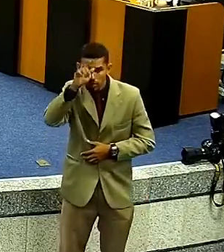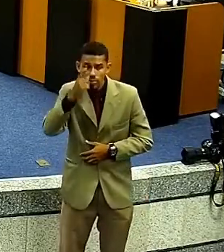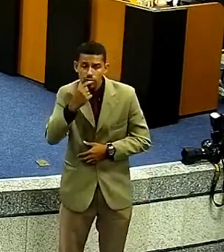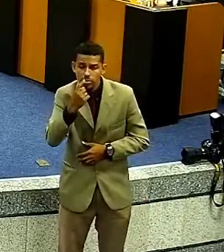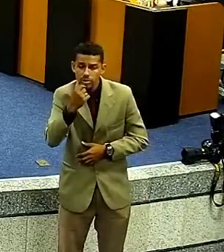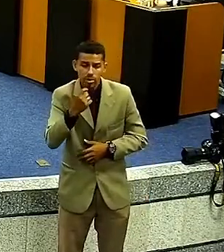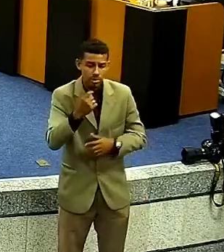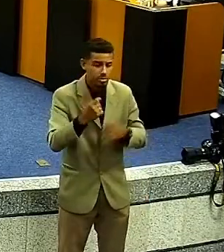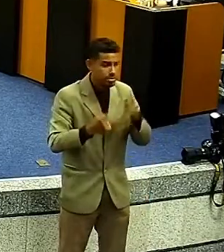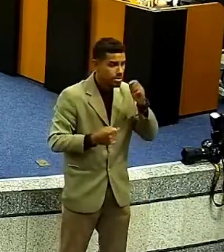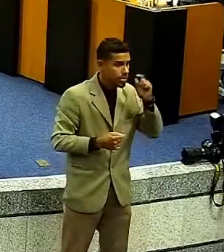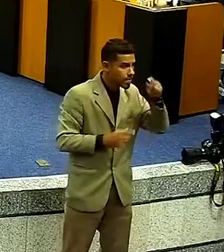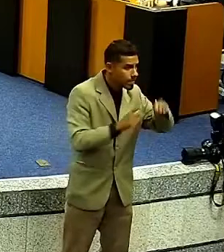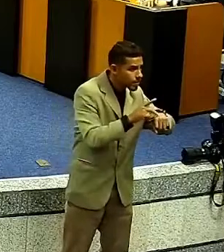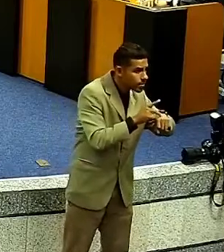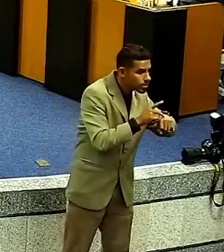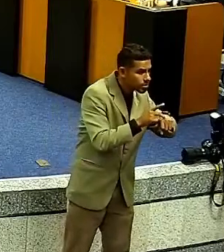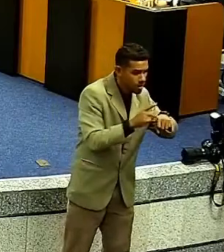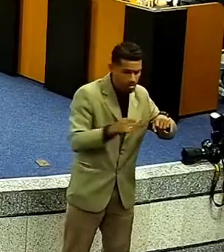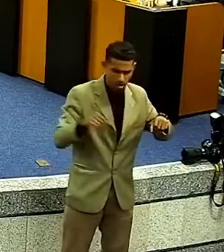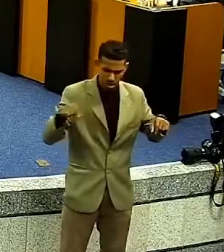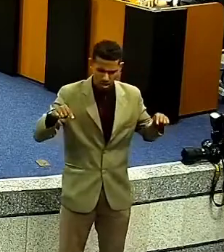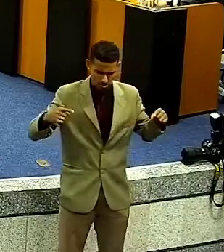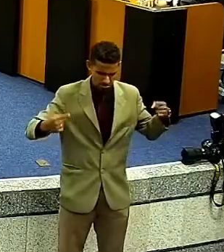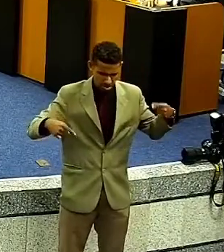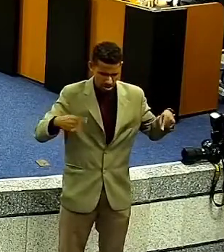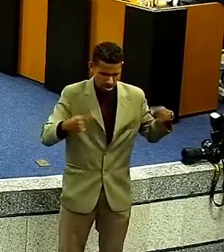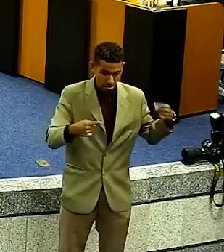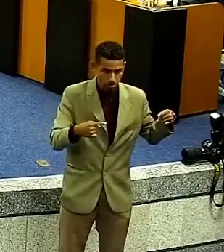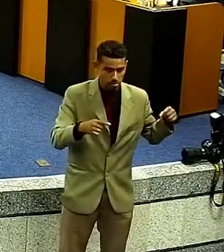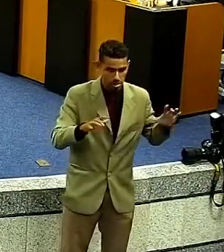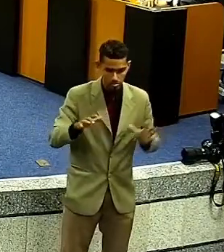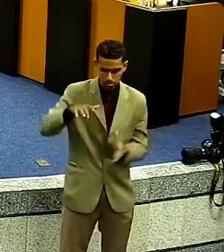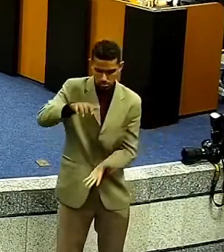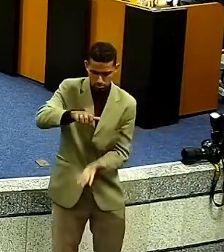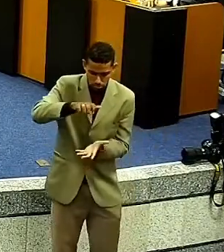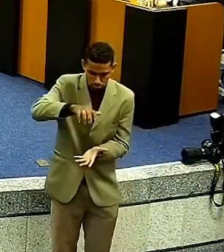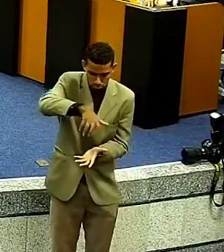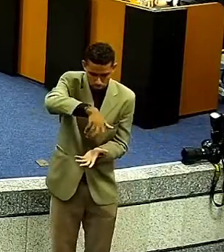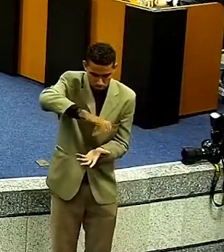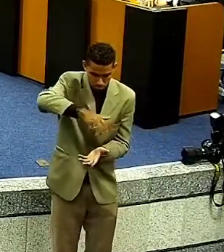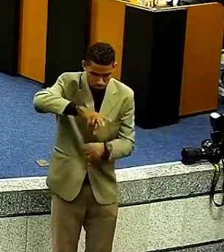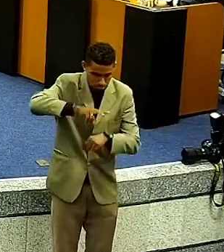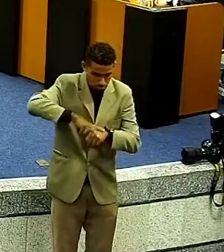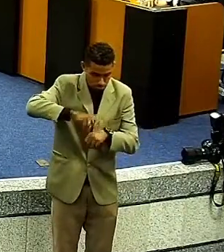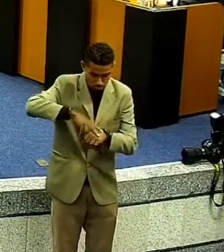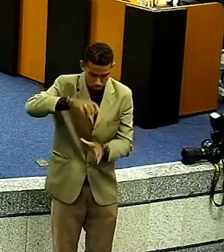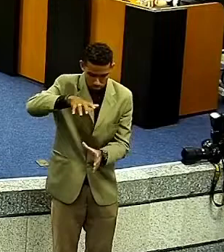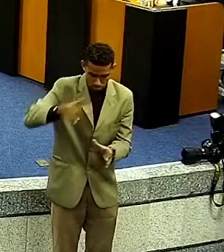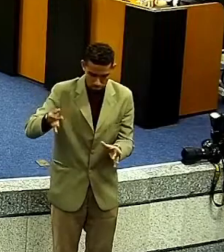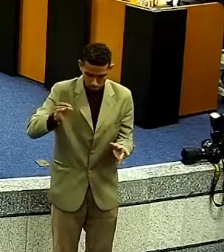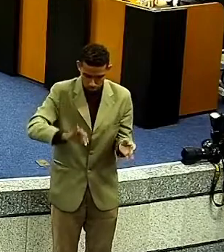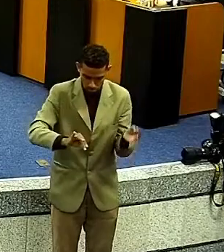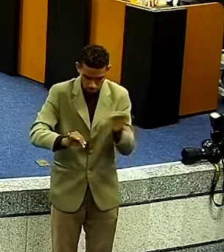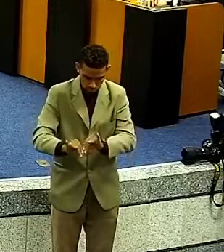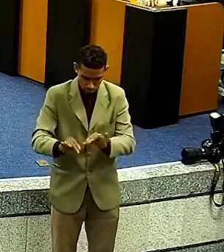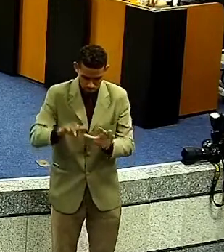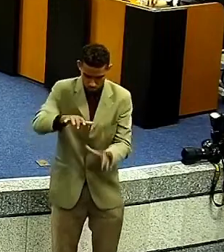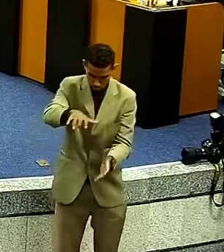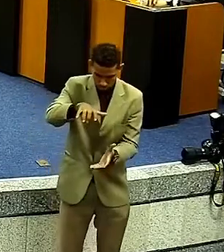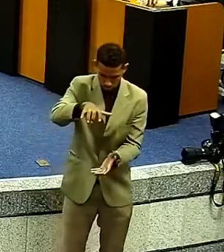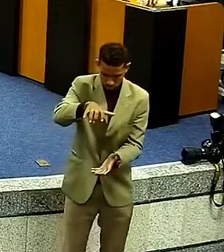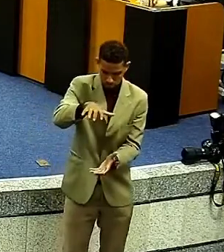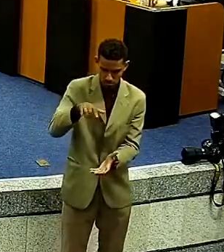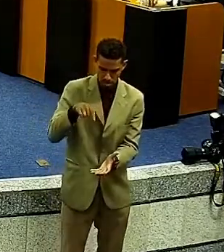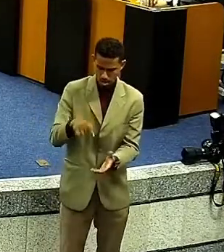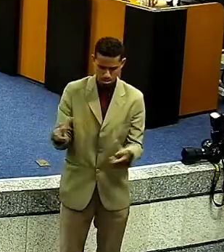despeito de serem inimigas colocadas dentro de um mesmo jarro elas não se agridem